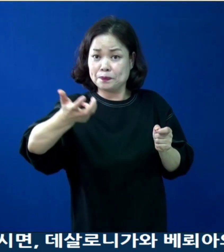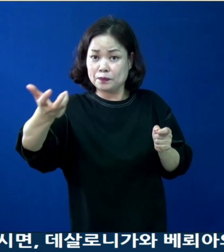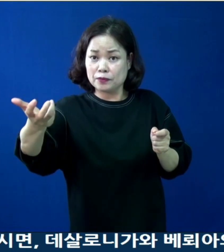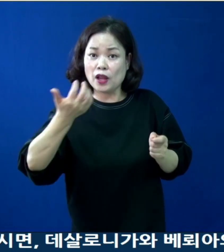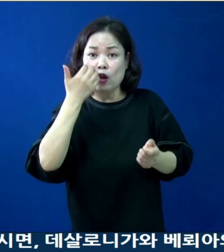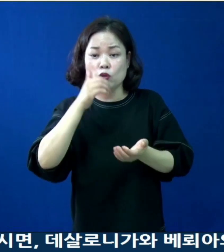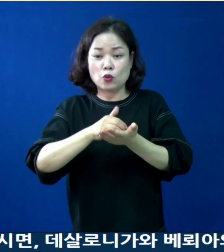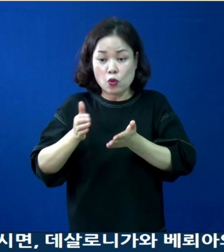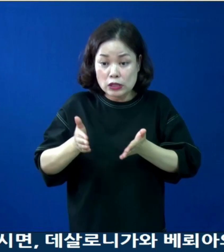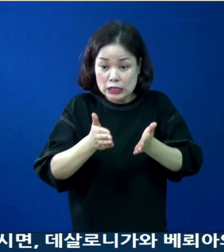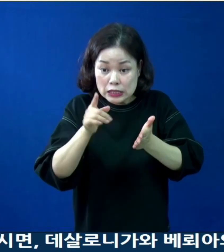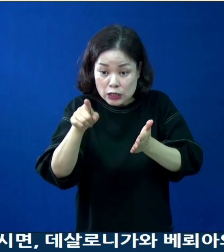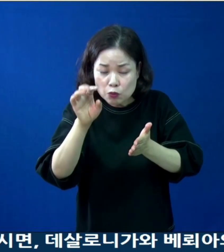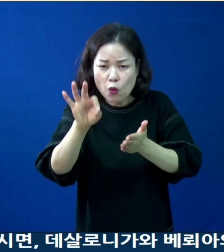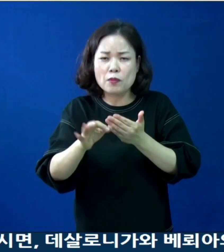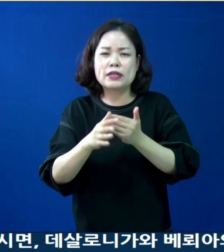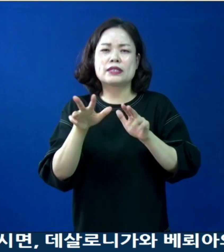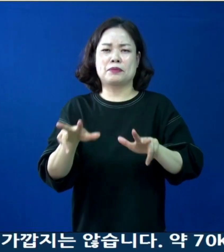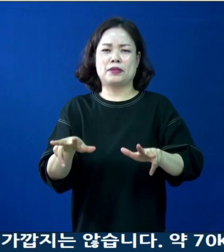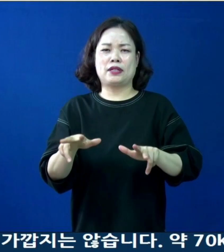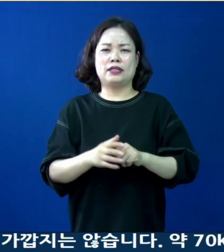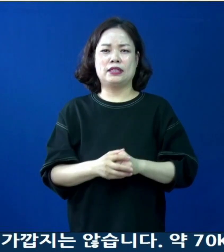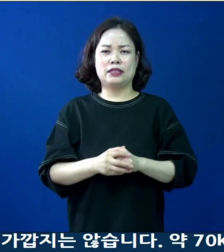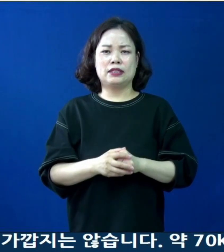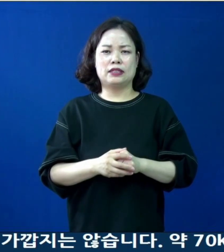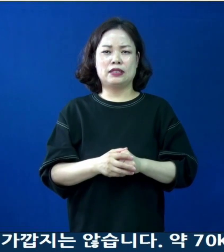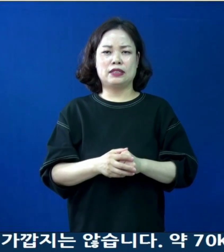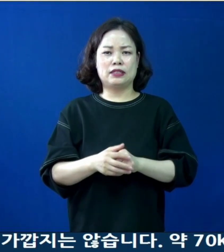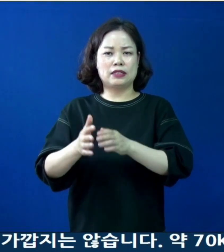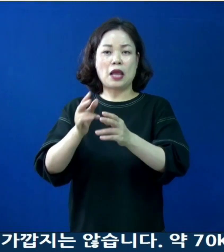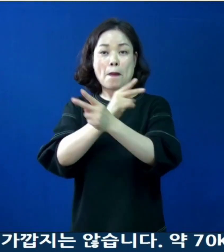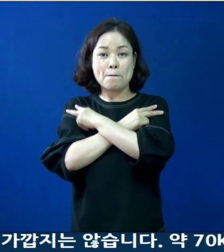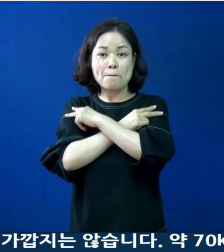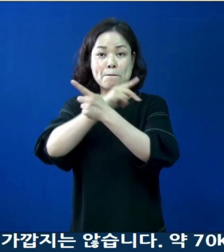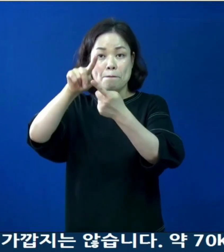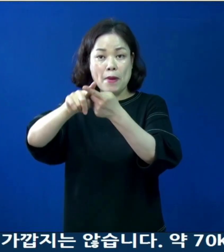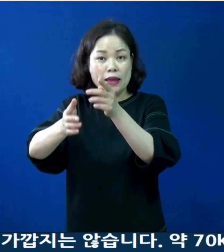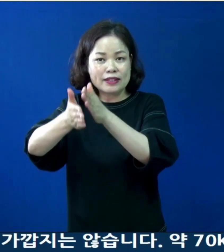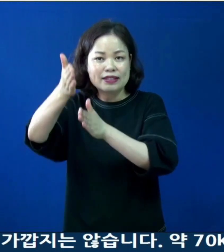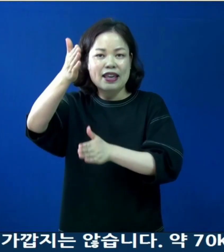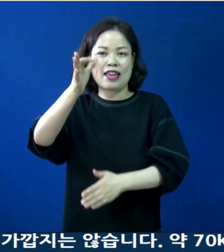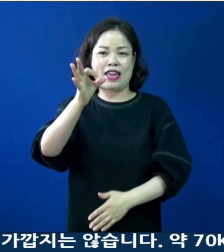앞으로 와주시면요, 이게 현재 베레아에 남아있는